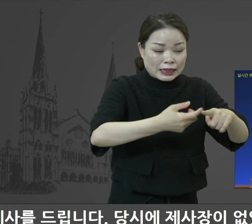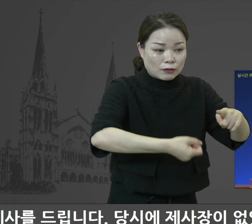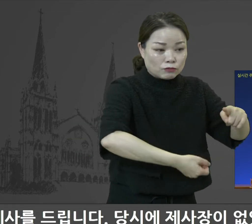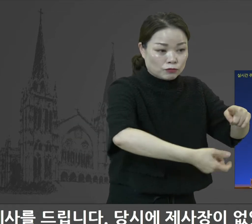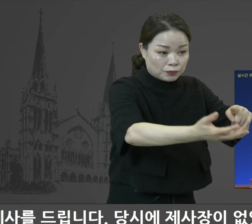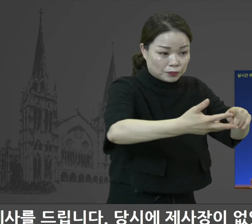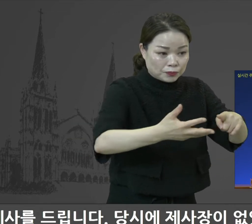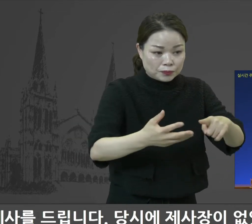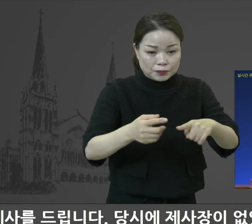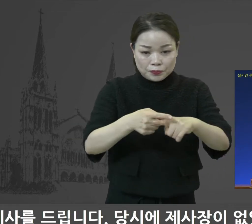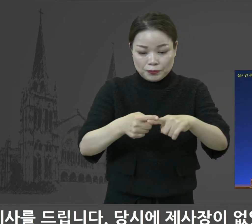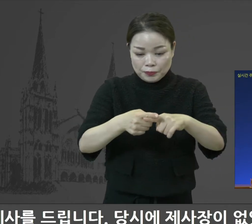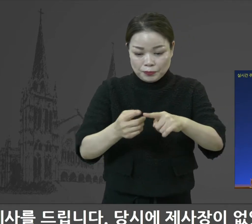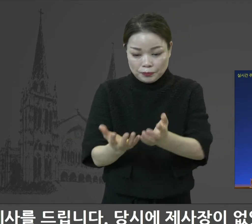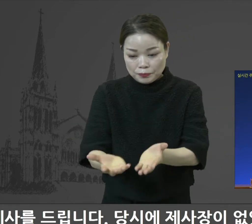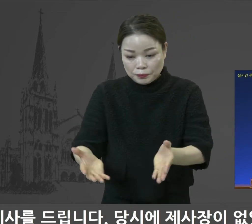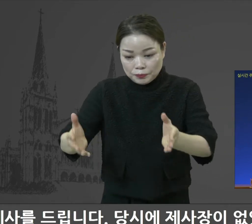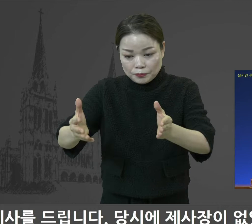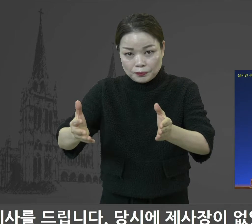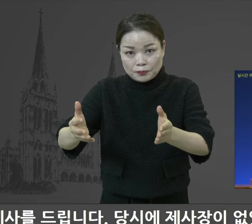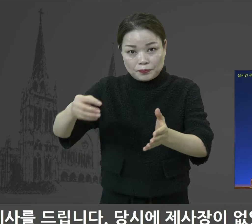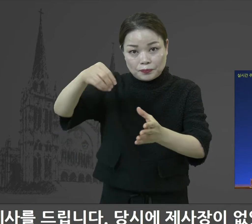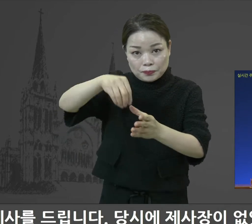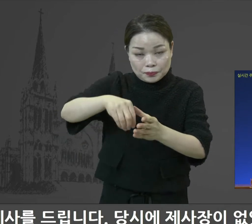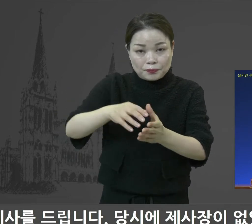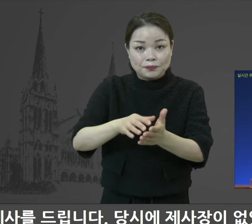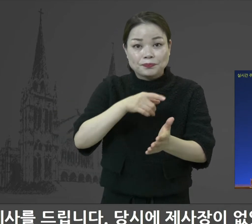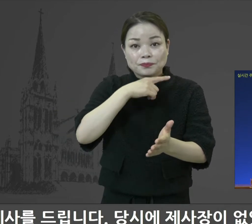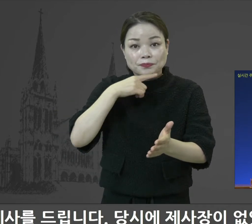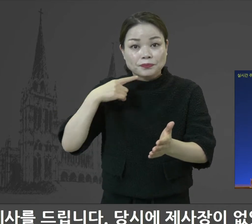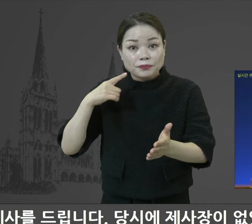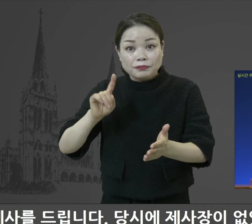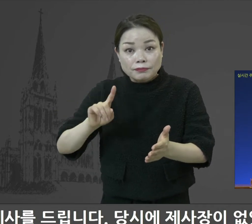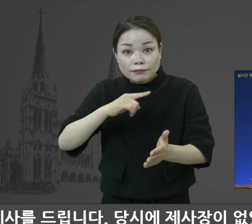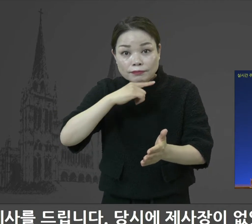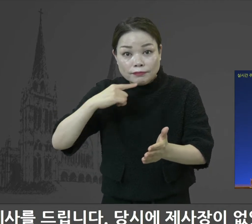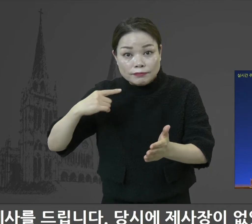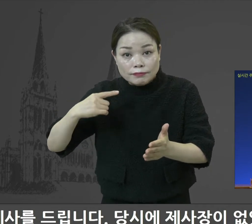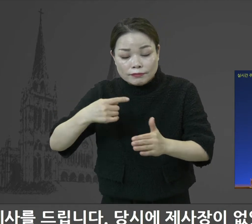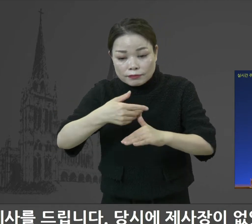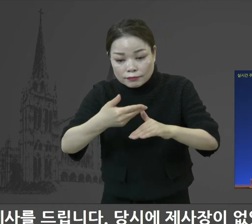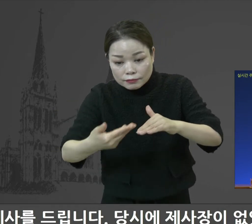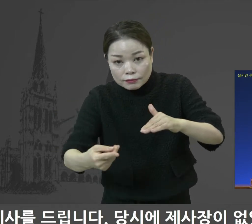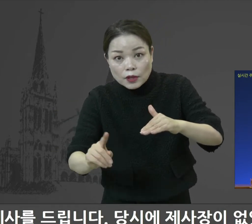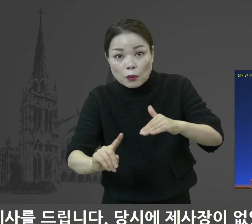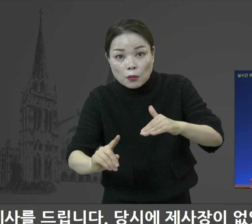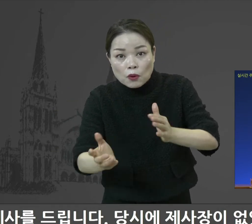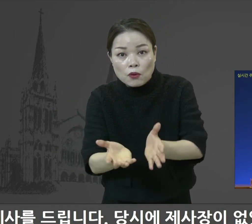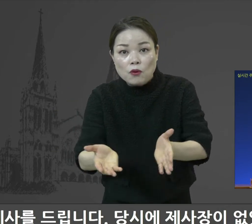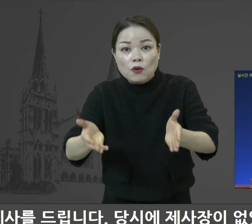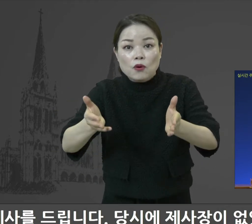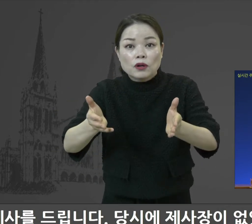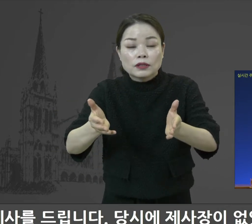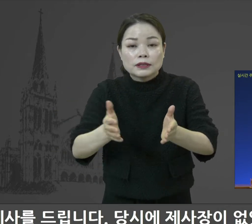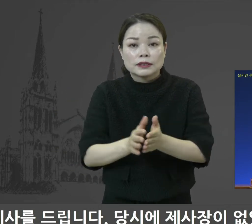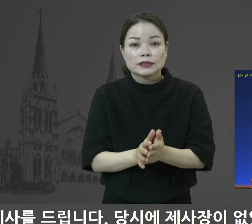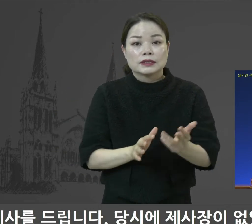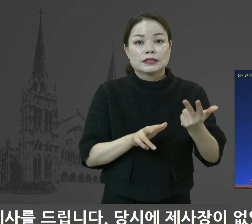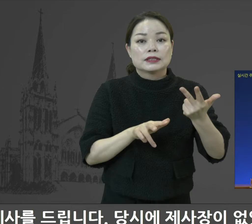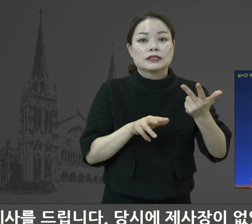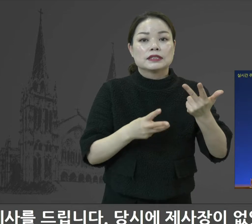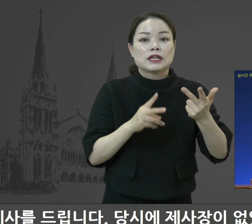양푼에 담았습니다. 양푼에 담은 피를 어떻게 했는지 7절 8절에 나오는데, 7절